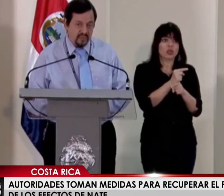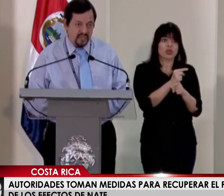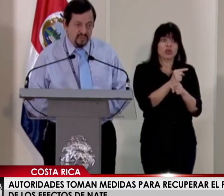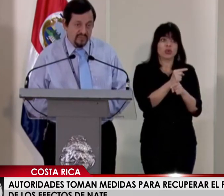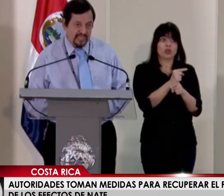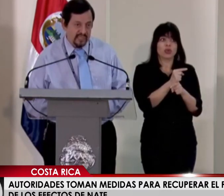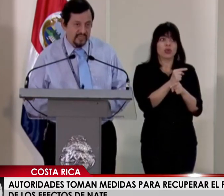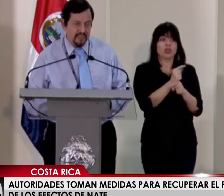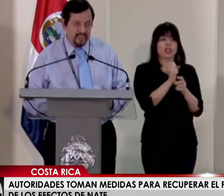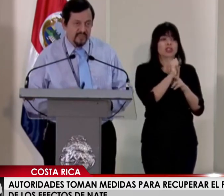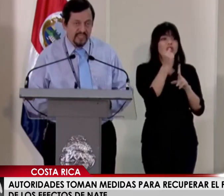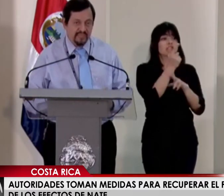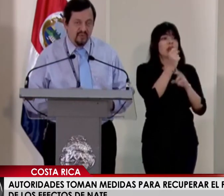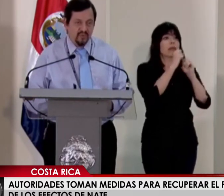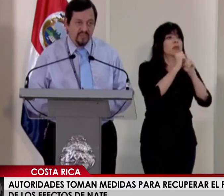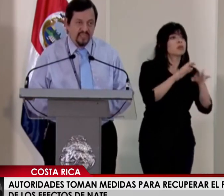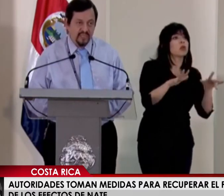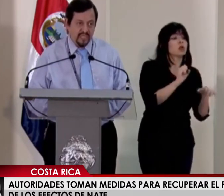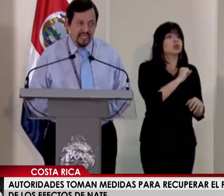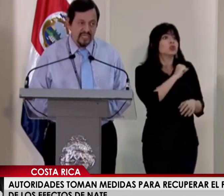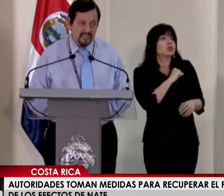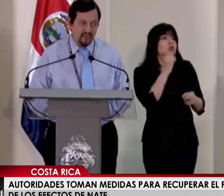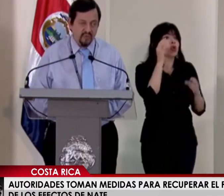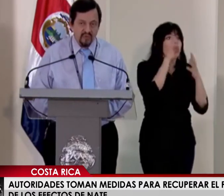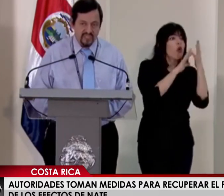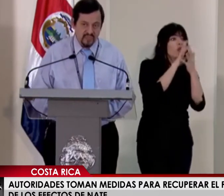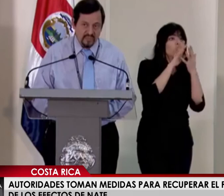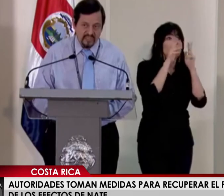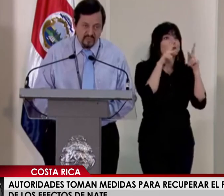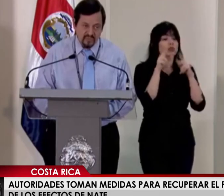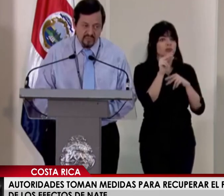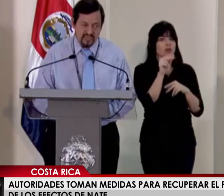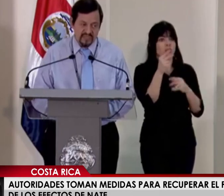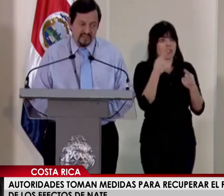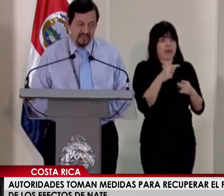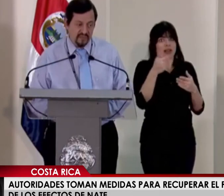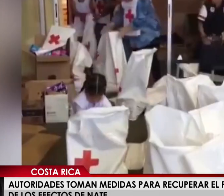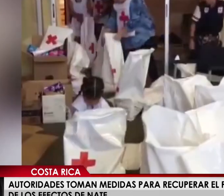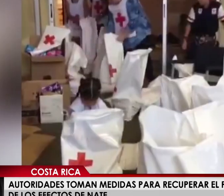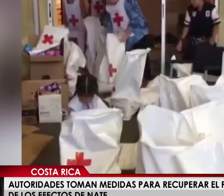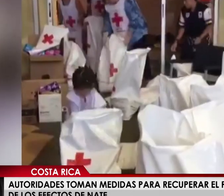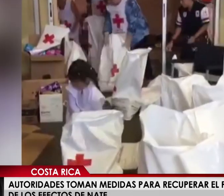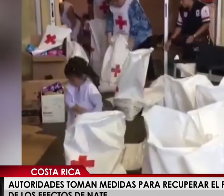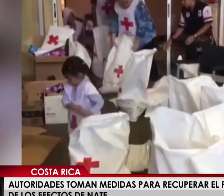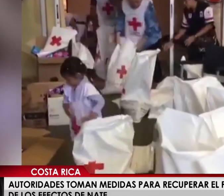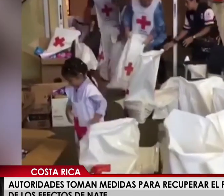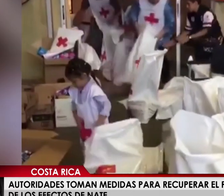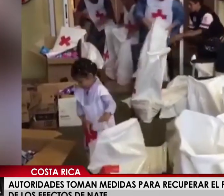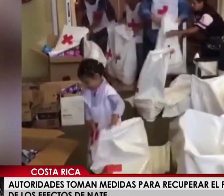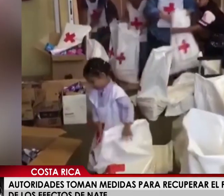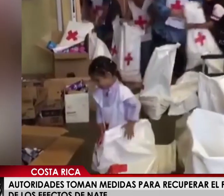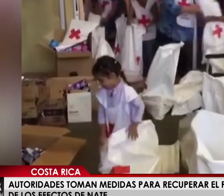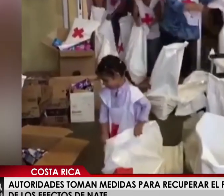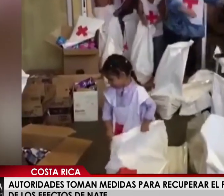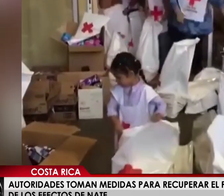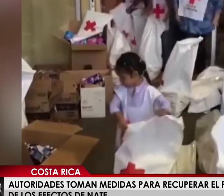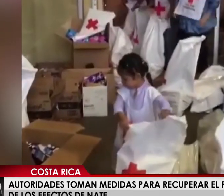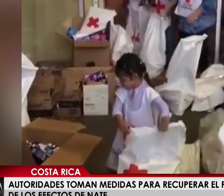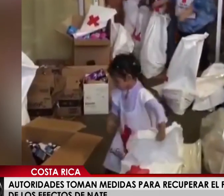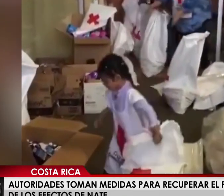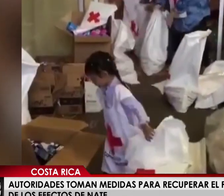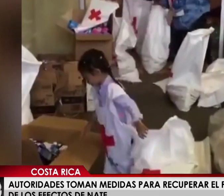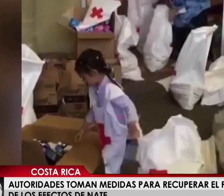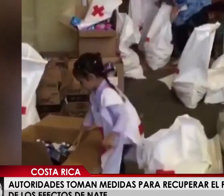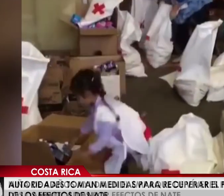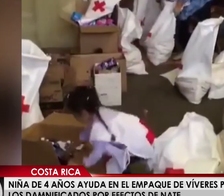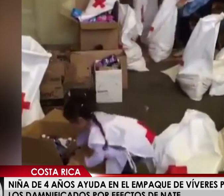de los medios sociales, precisamente para confundir a la gente como lo experimentamos los días anteriores. Pero en medio de la emergencia también surgen